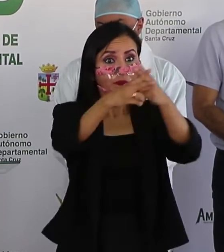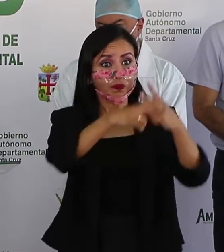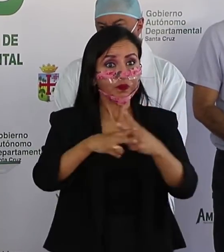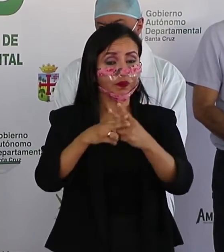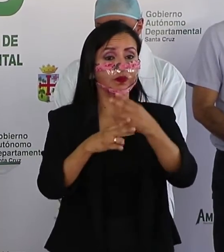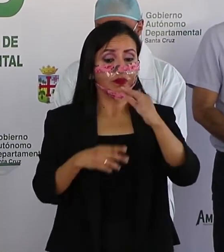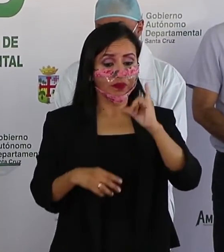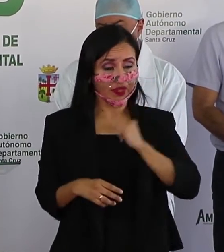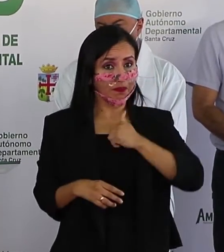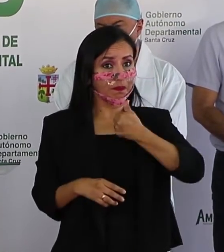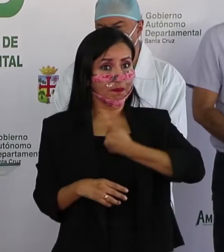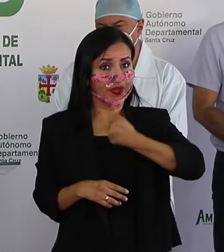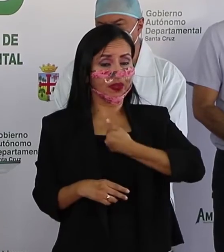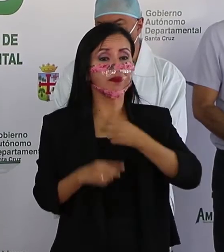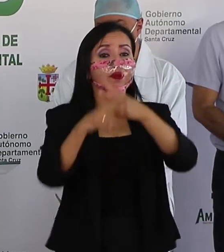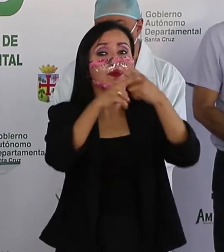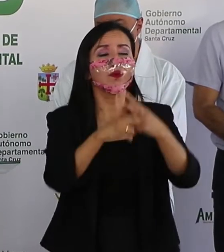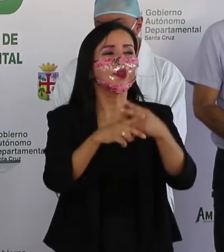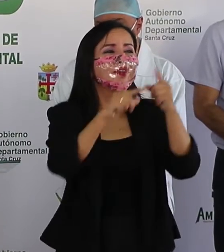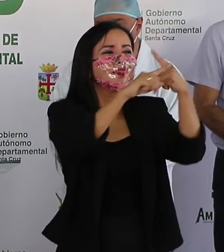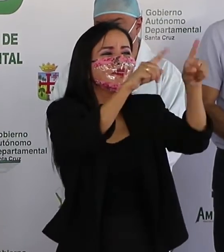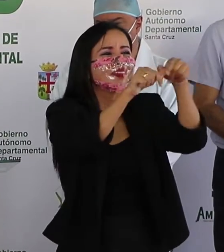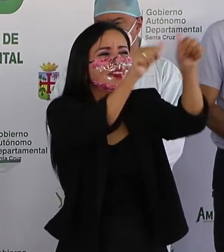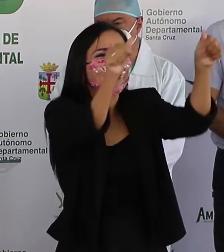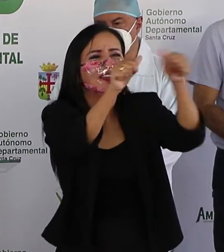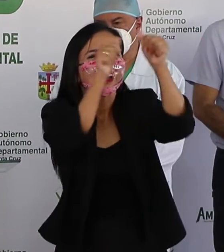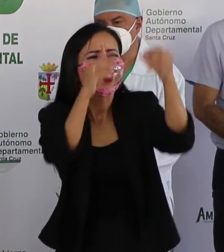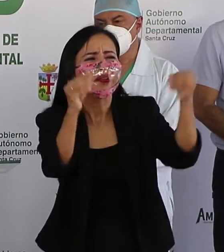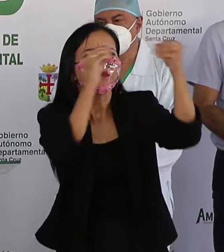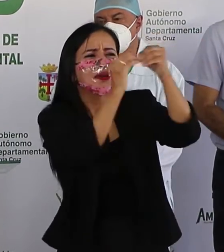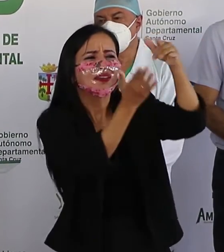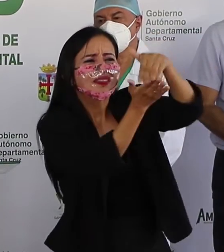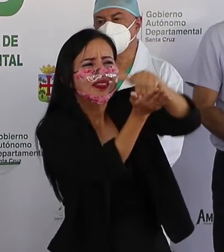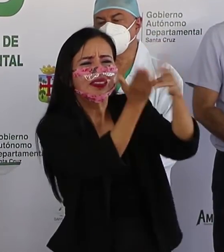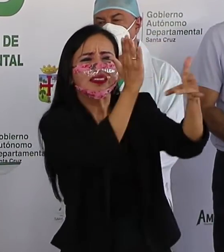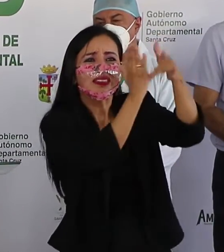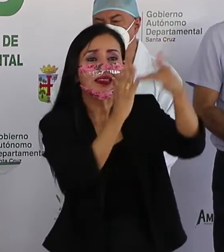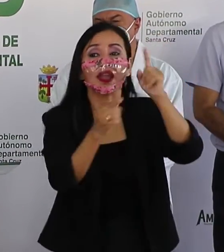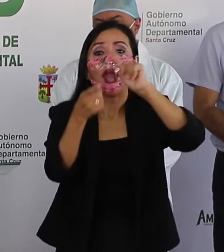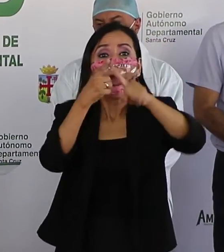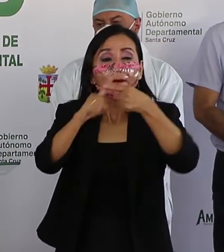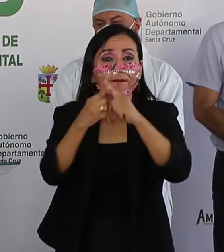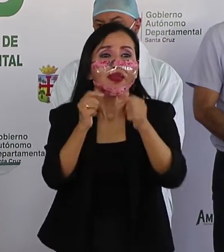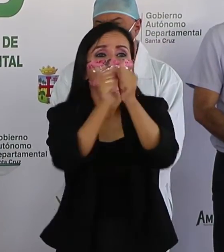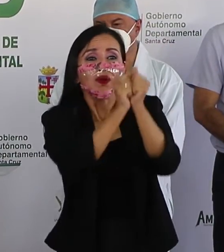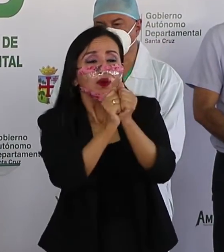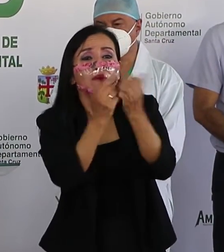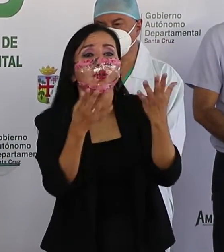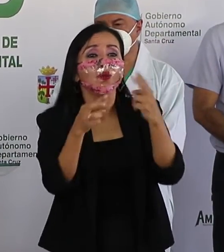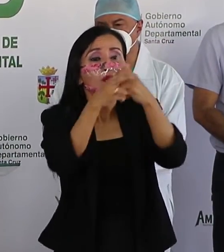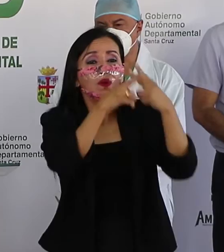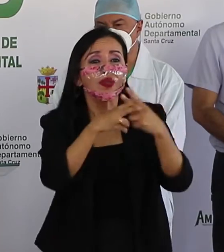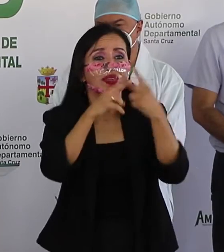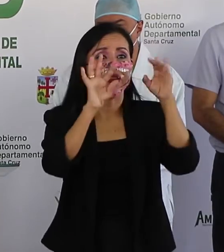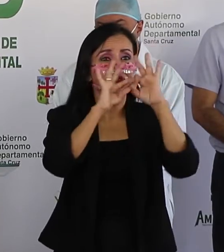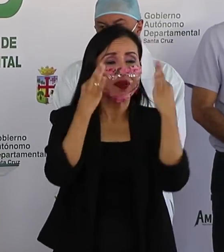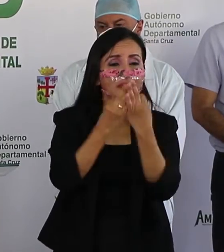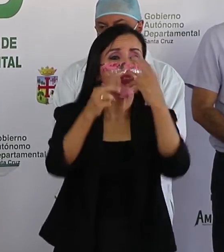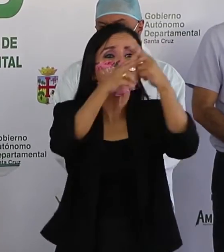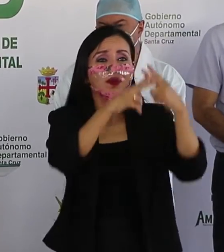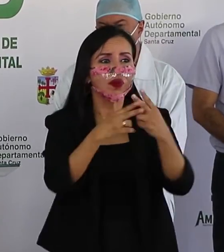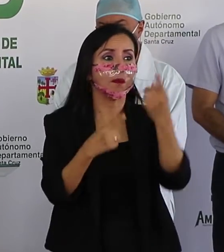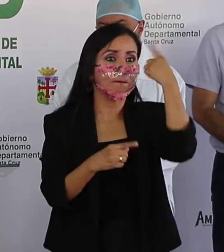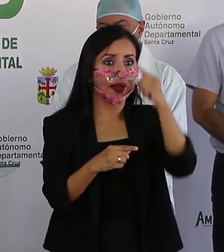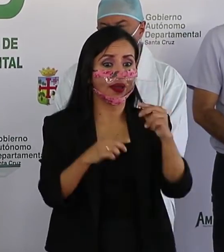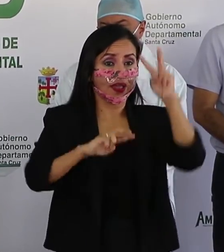cuidarnos a nosotros, a los sectores más vulnerables, cuidar a los amigos, cuidar a la familia, para que